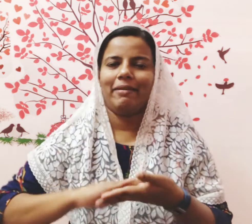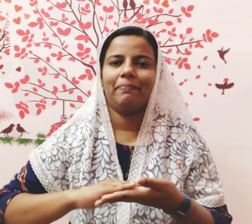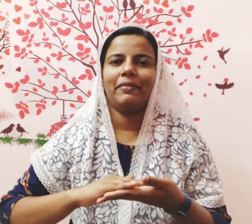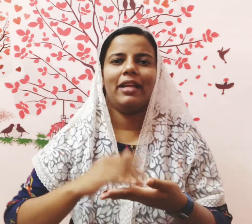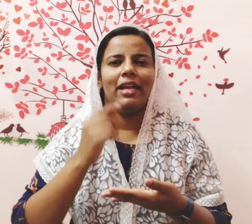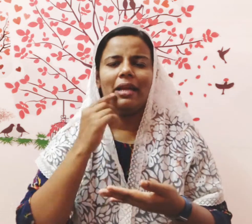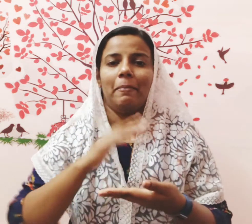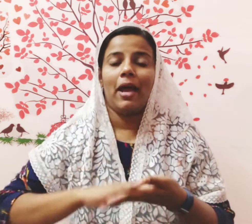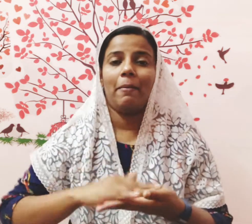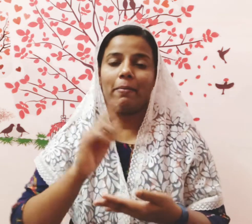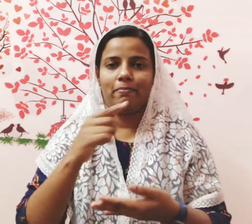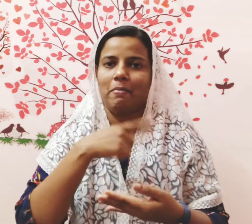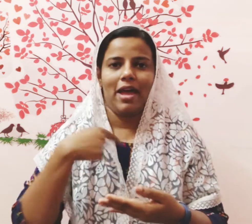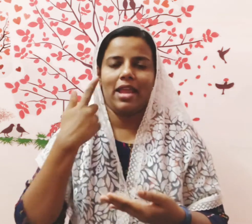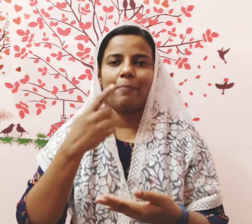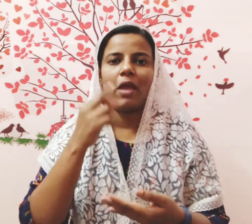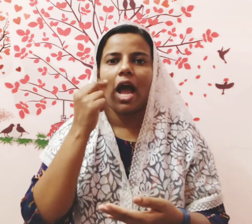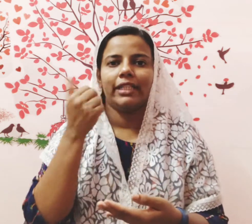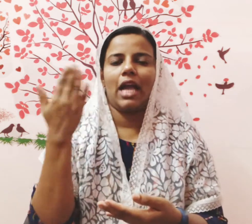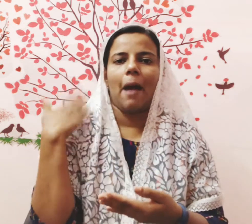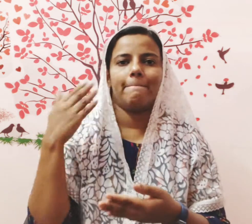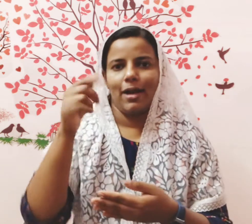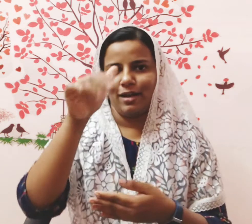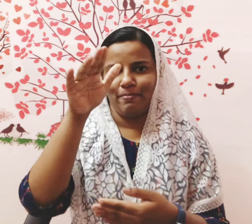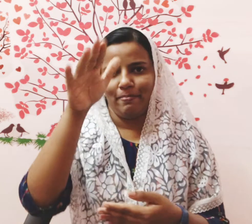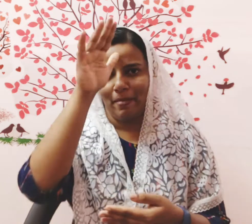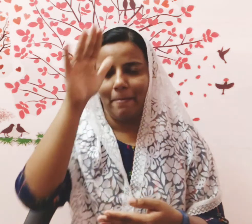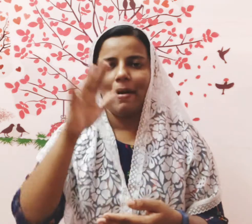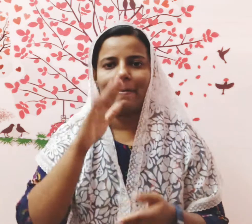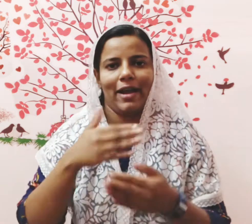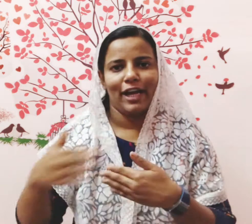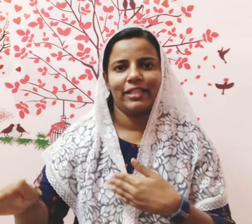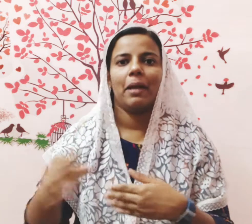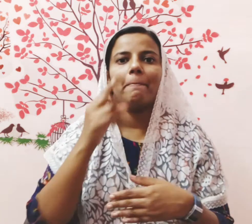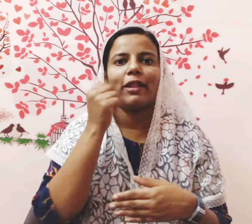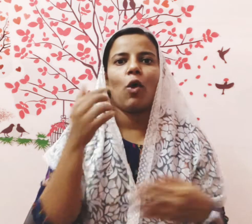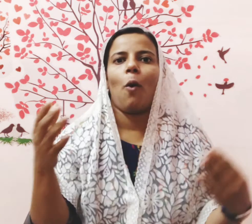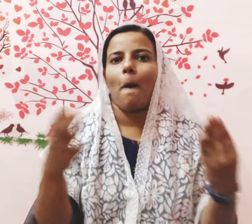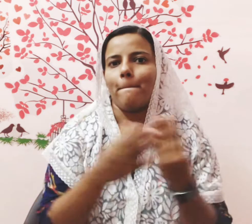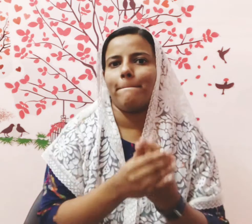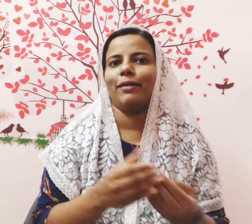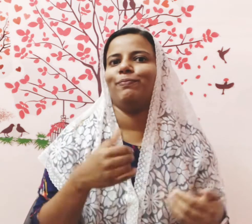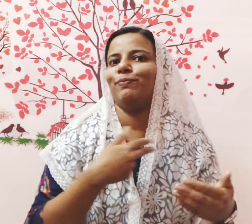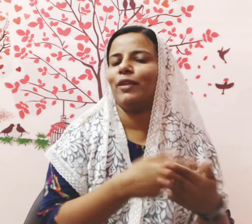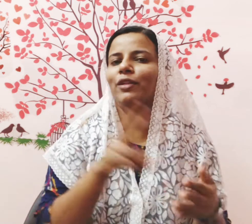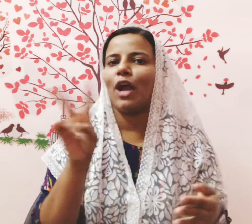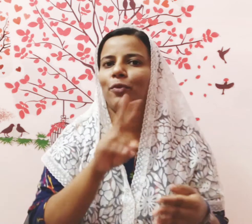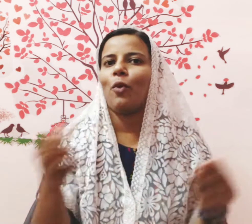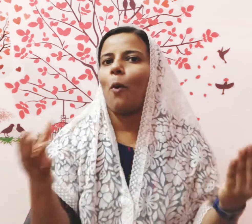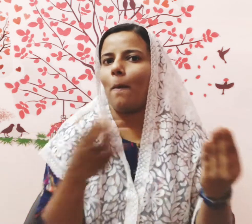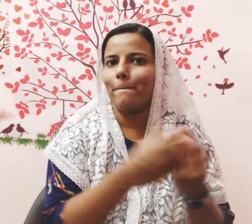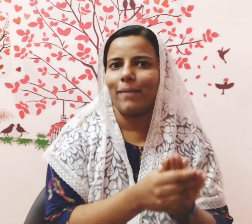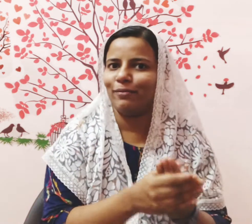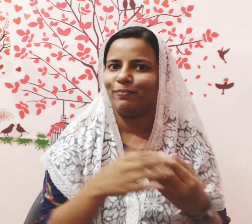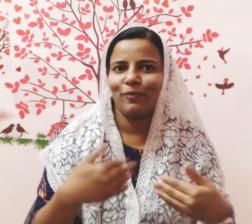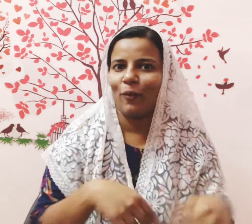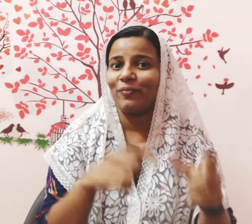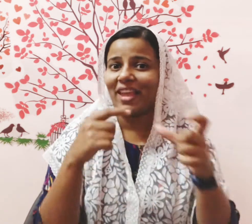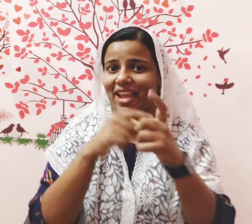ഭർത്താവ് മാതാപിതാക്കളെ വിട്ട് ഭാര്യയോട് പറ്റിച്ചേരുന്നു, അല്ലെങ്കിൽ ഭർത്താവിനോട് പറ്റിച്ചേരുന്നു, ഇവർ ഇനിയും രണ്ടല്ല ഒന്നത്രയെന്ന് എഫേസ്യ ലേഖനത്തിൽ